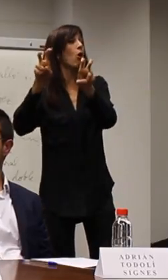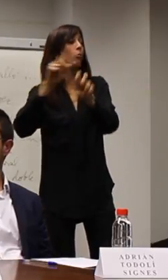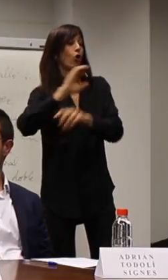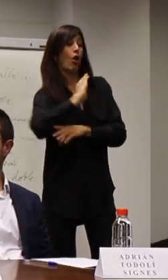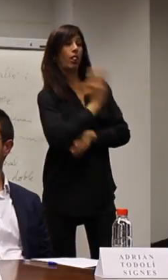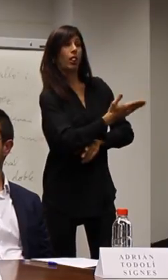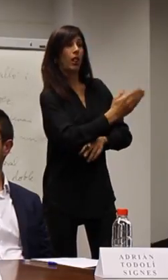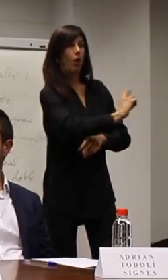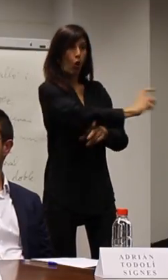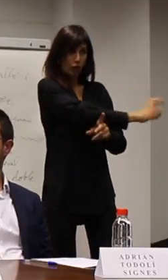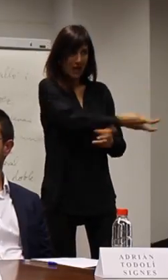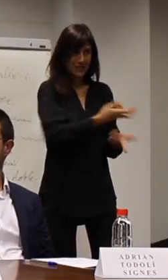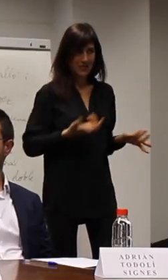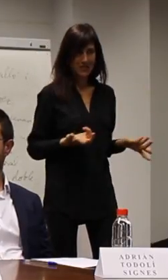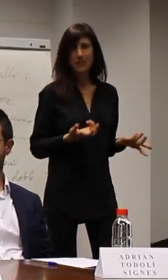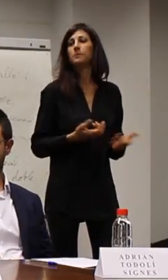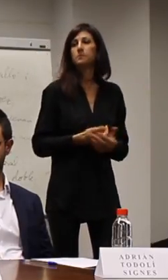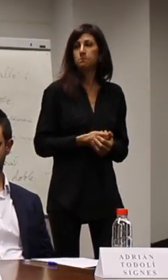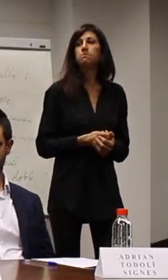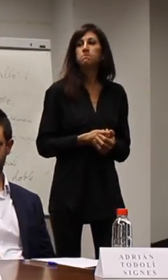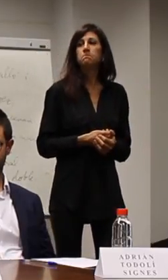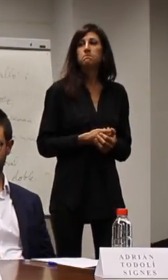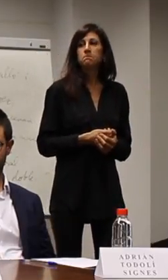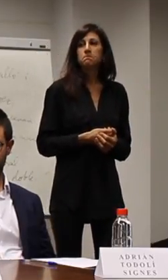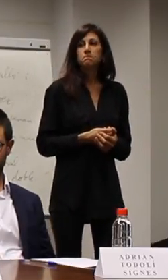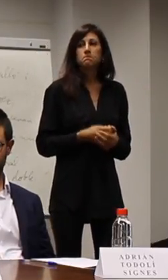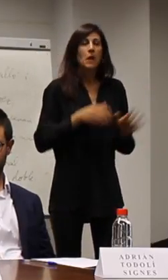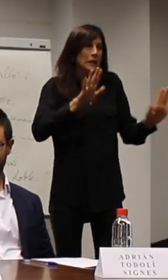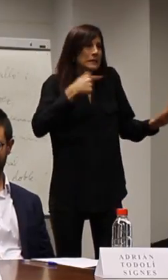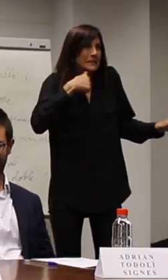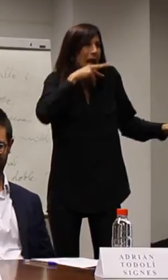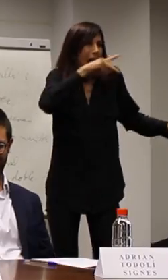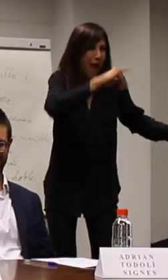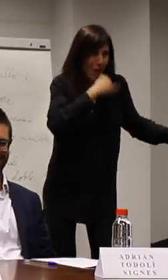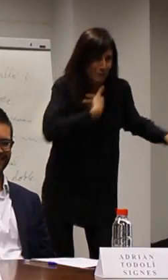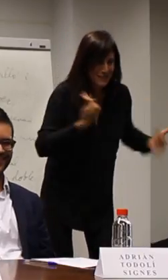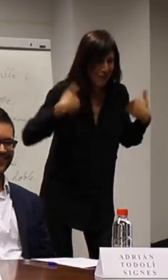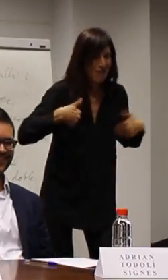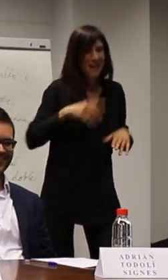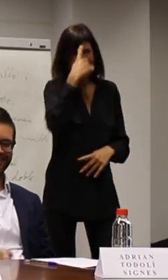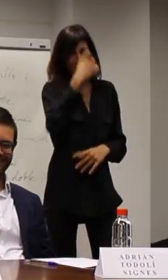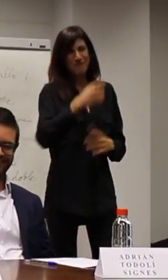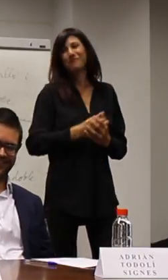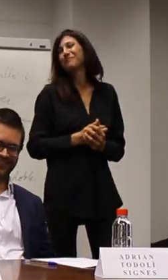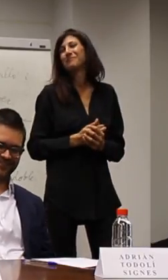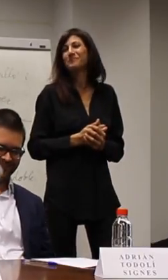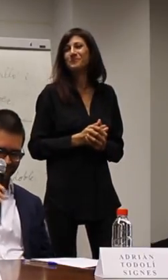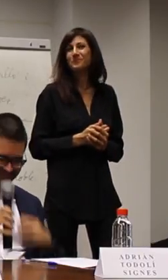aspectos positivos pues no está claro, ¿no? Pero en fin, yo creo que ya he hablado demasiado, ¿vale?